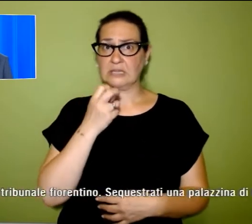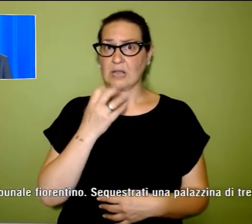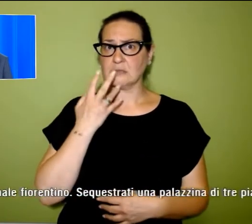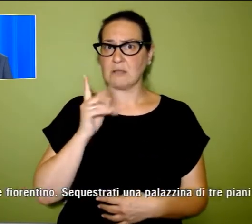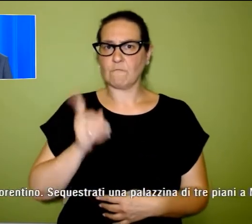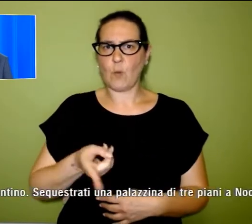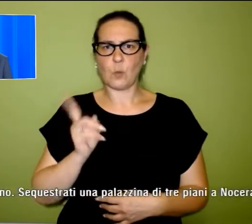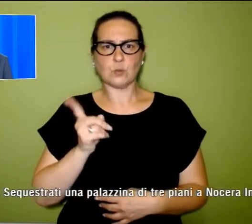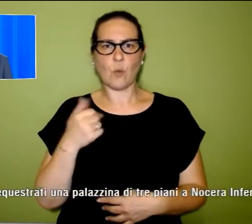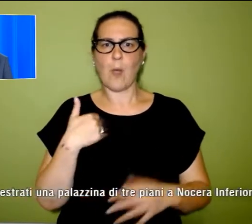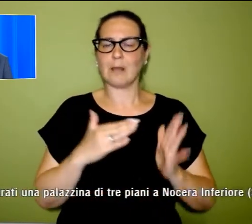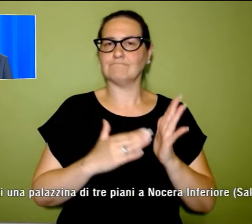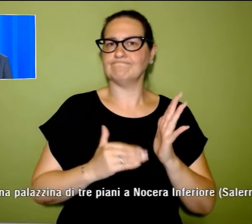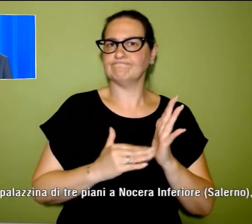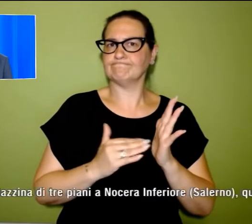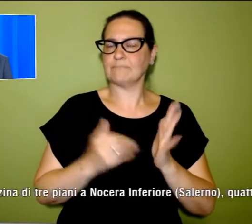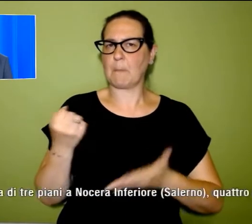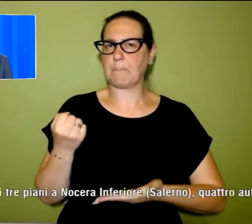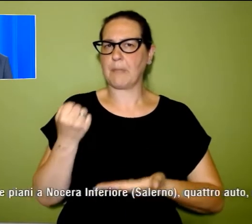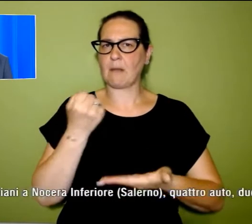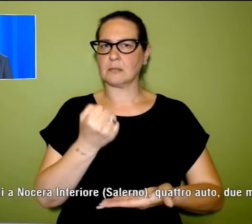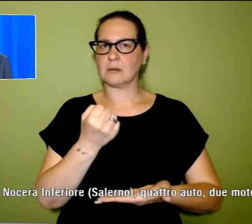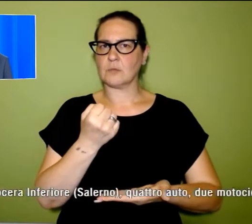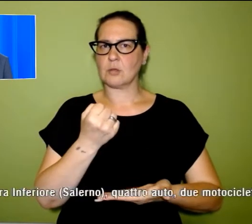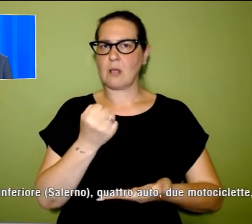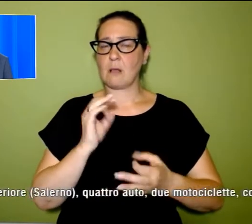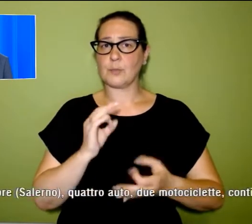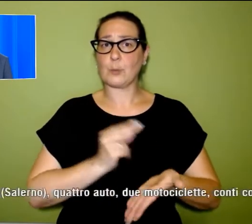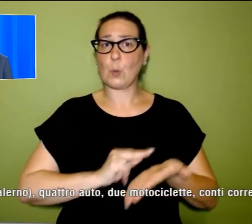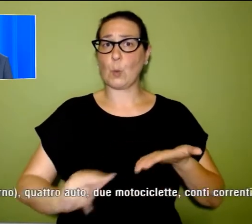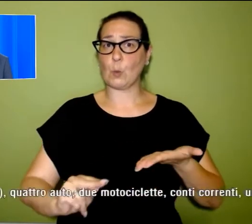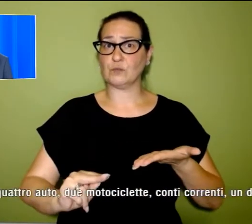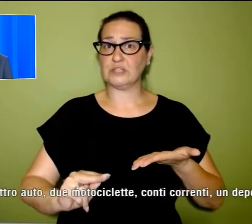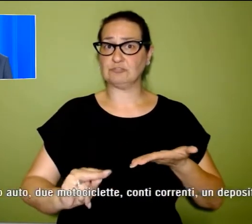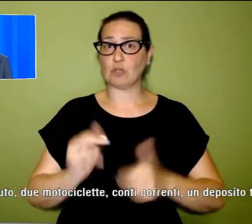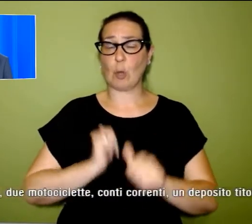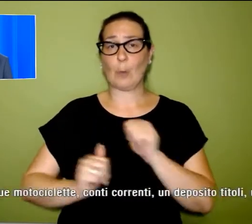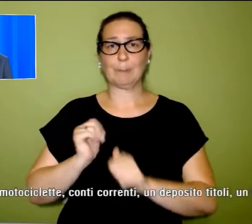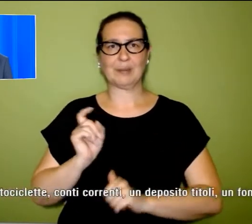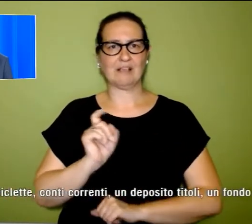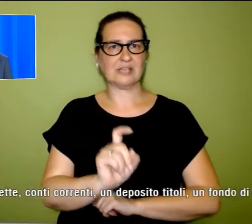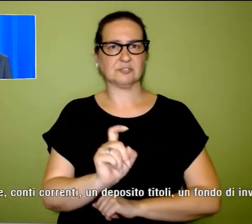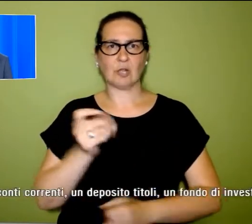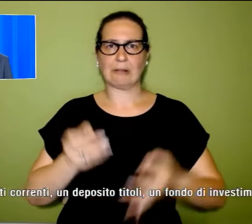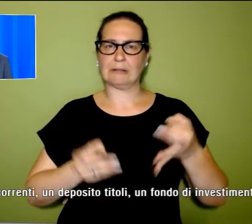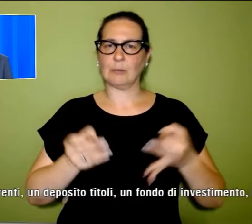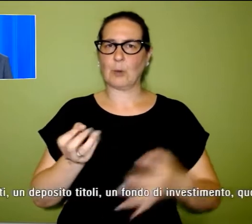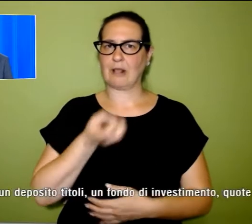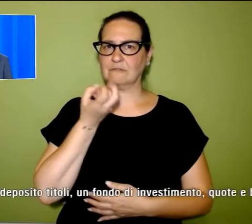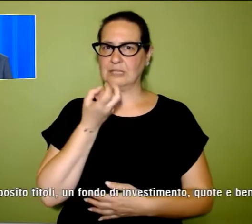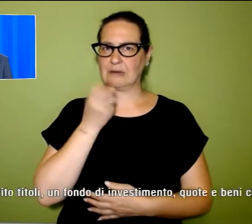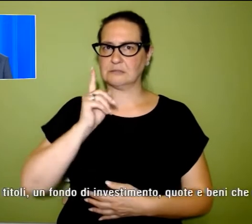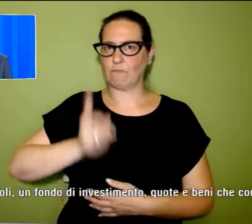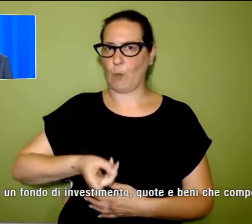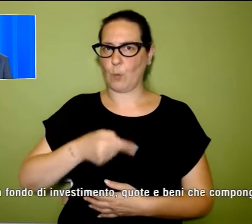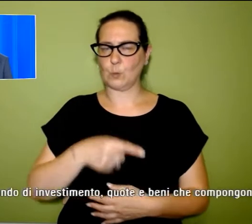prevenzione patrimoniale disposta dall'Ufficio Misure di Prevenzione del Tribunale Fiorentino. Sequestrati,